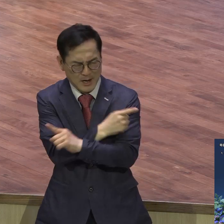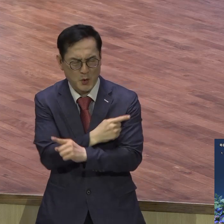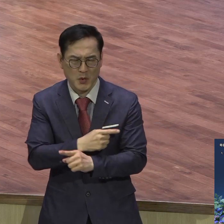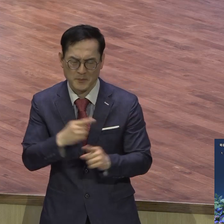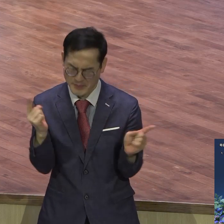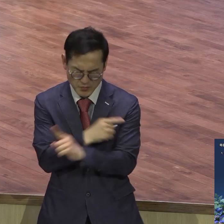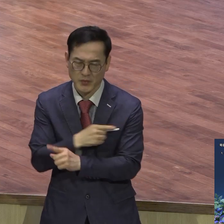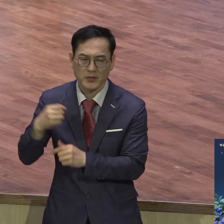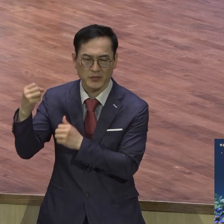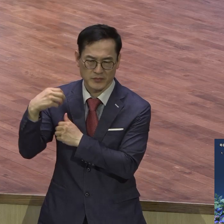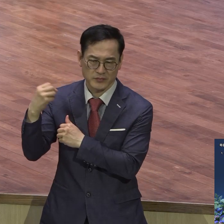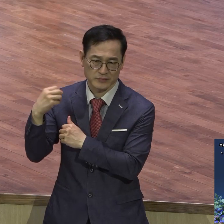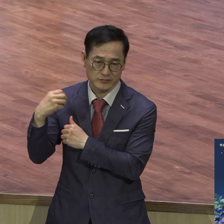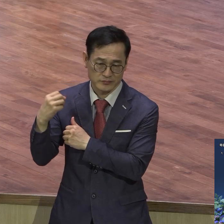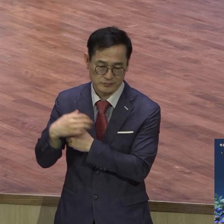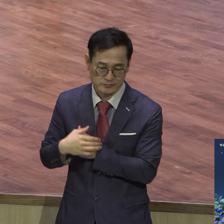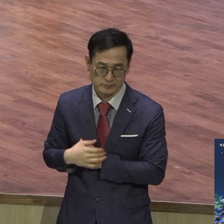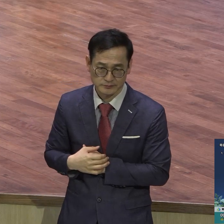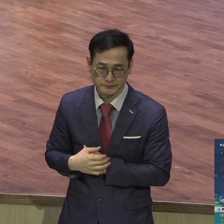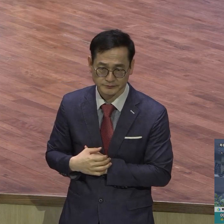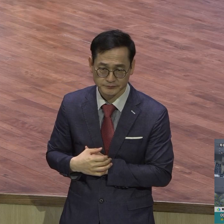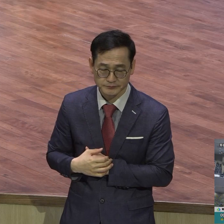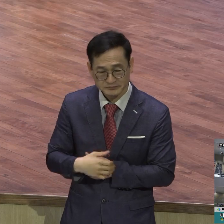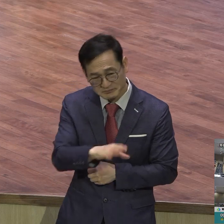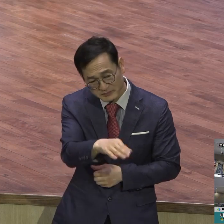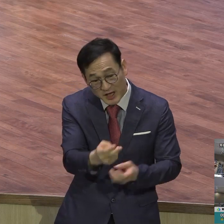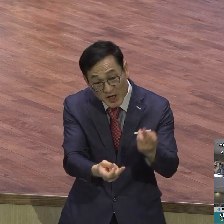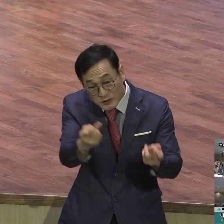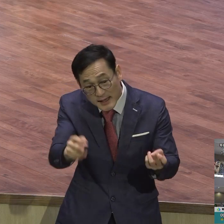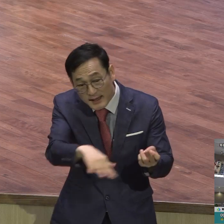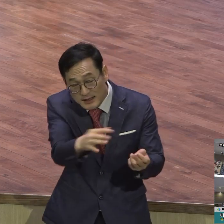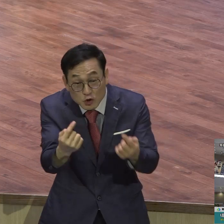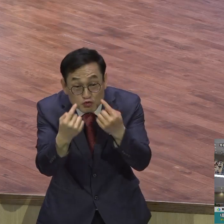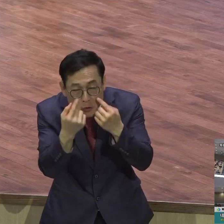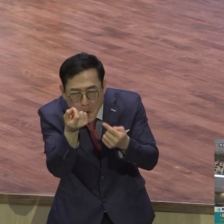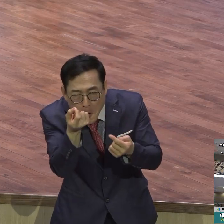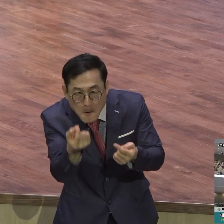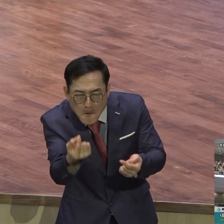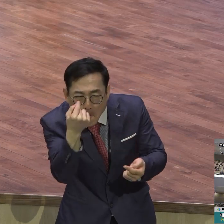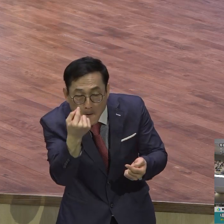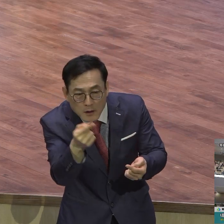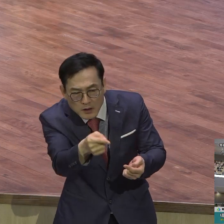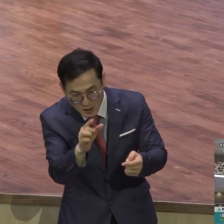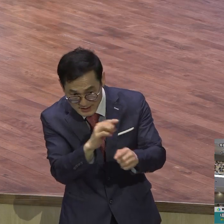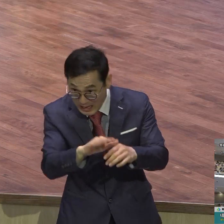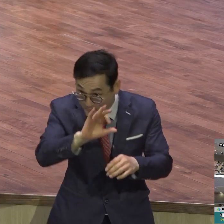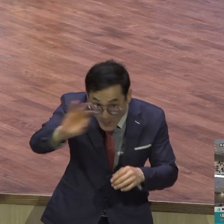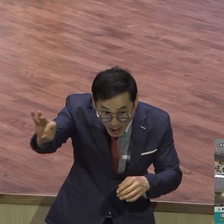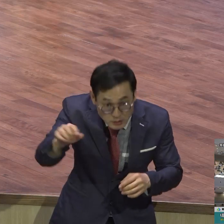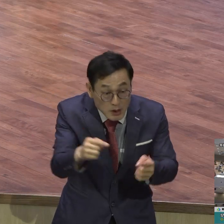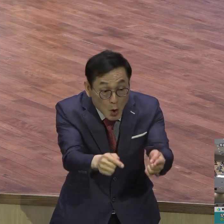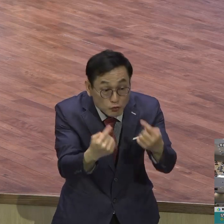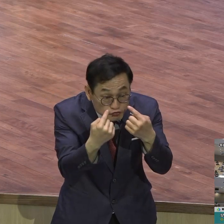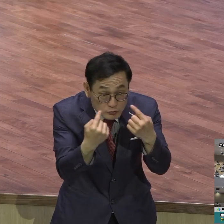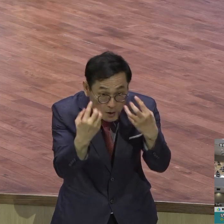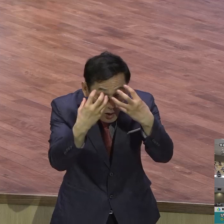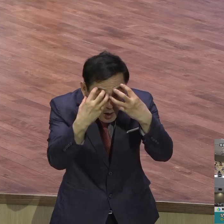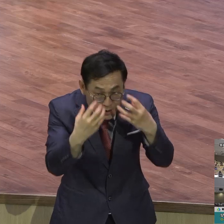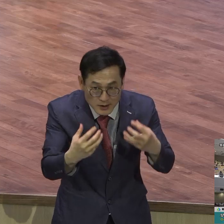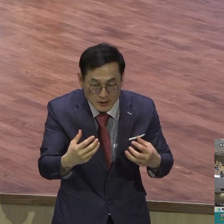3절 5절입니다 어찌하여 형제의 눈 속에 있는 티는 보고 너 눈 속에 있는 덜포는 깨닫지 못하느냐